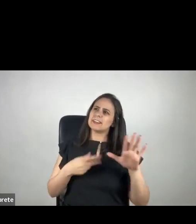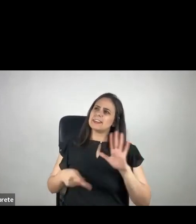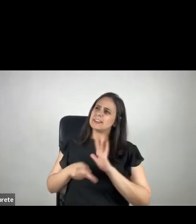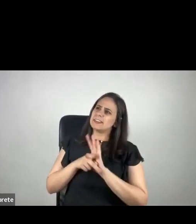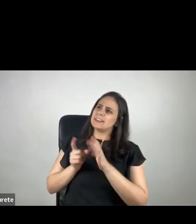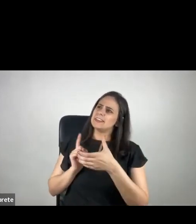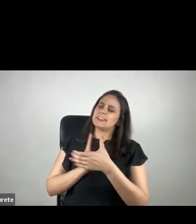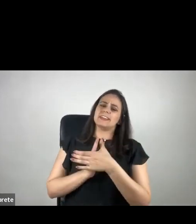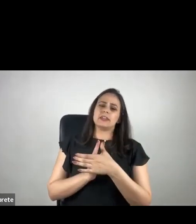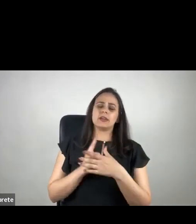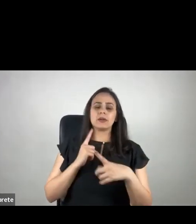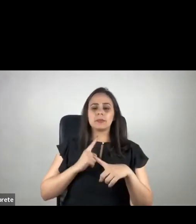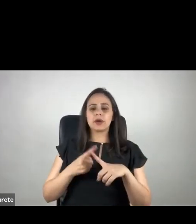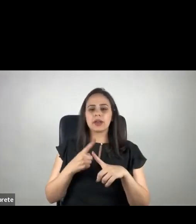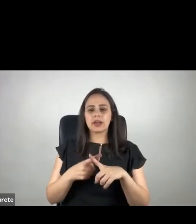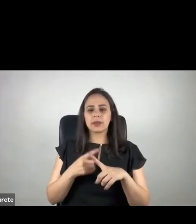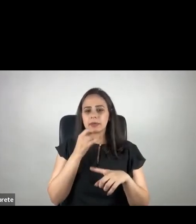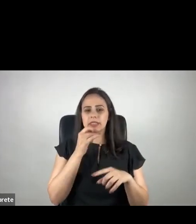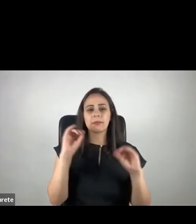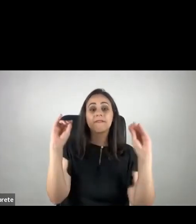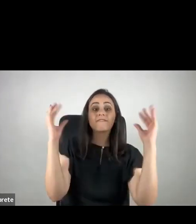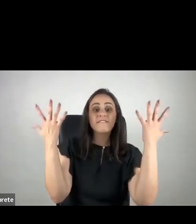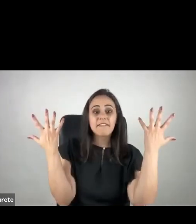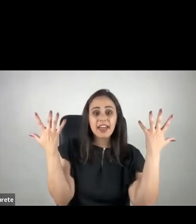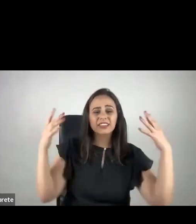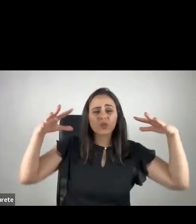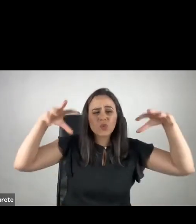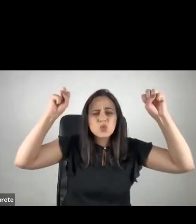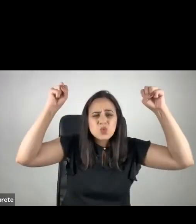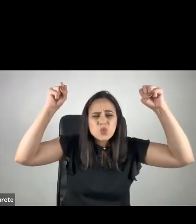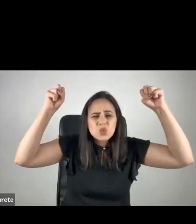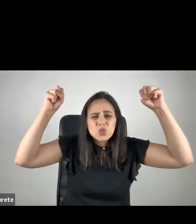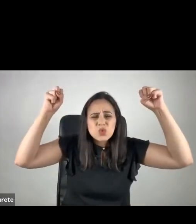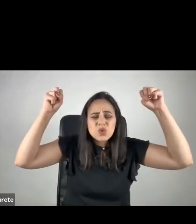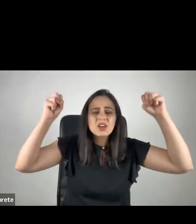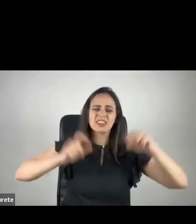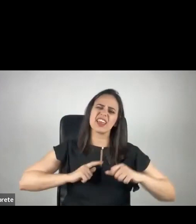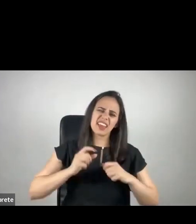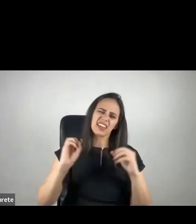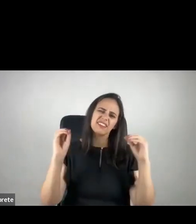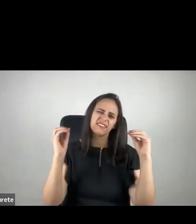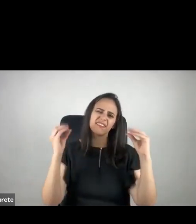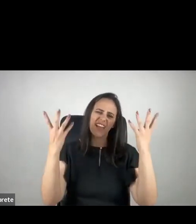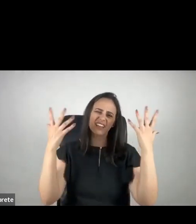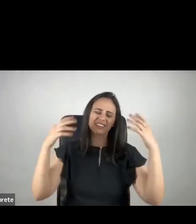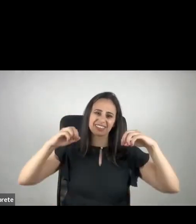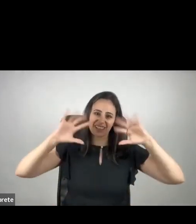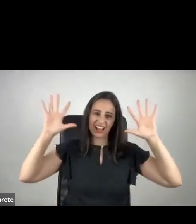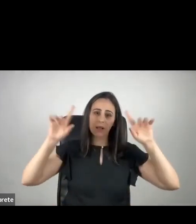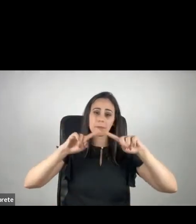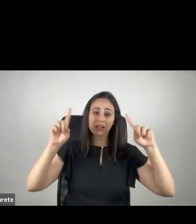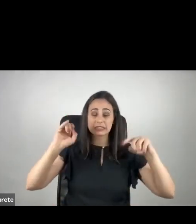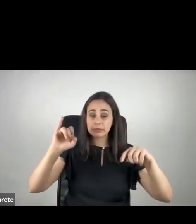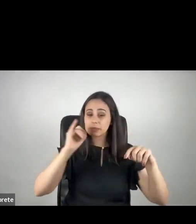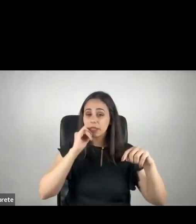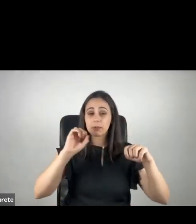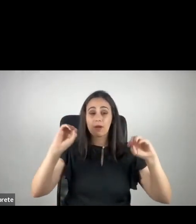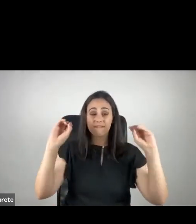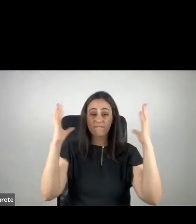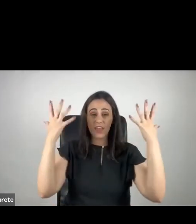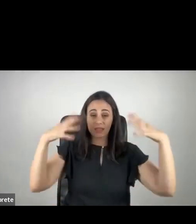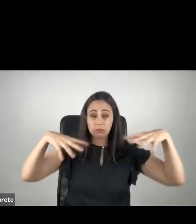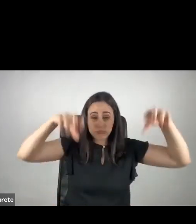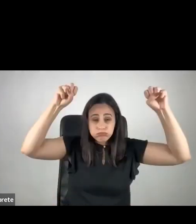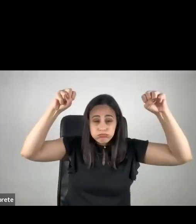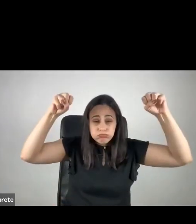festas são escuras, beleza, tem festa, claro, tem muitas festas são escuras, eu não escuto a música, então como